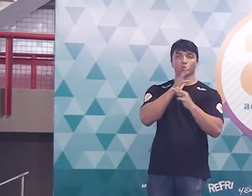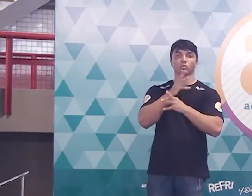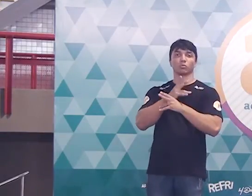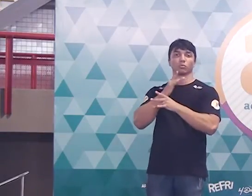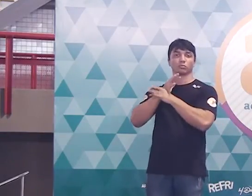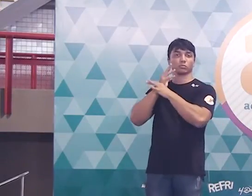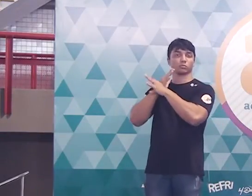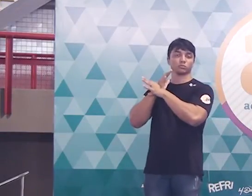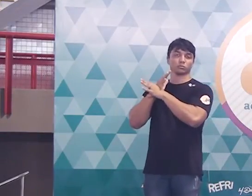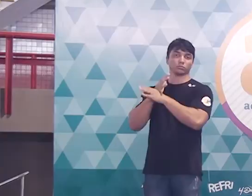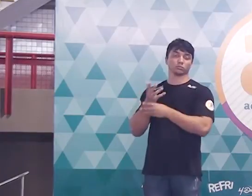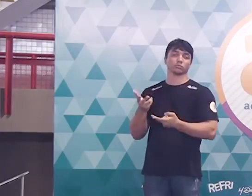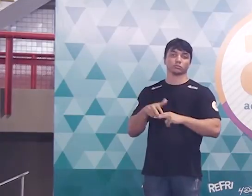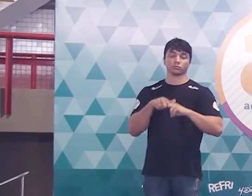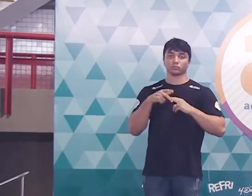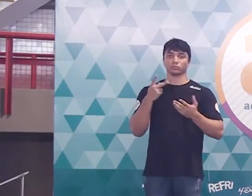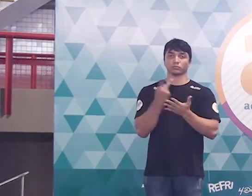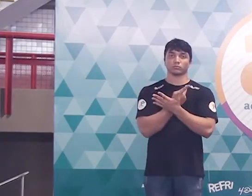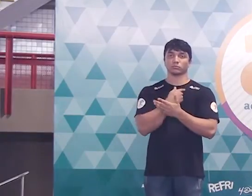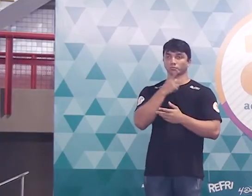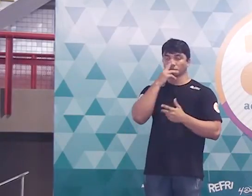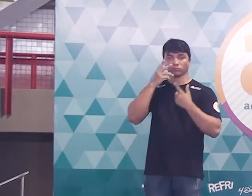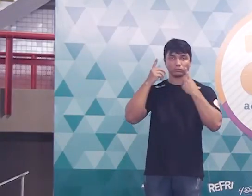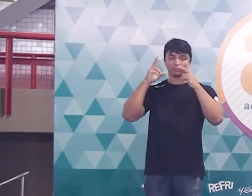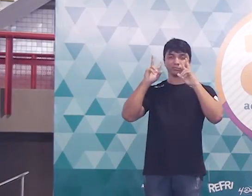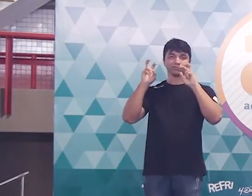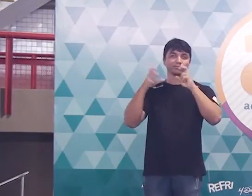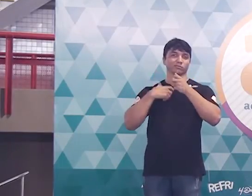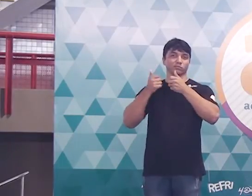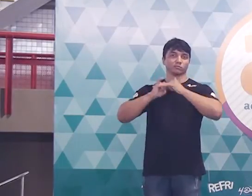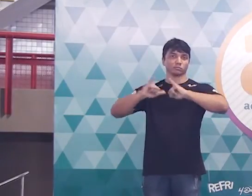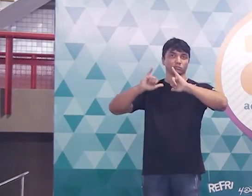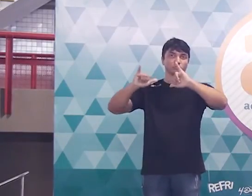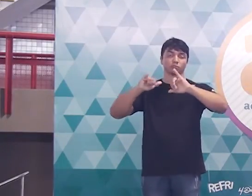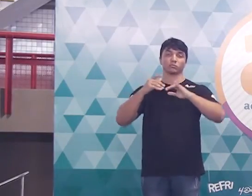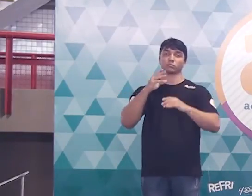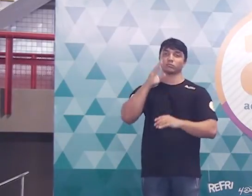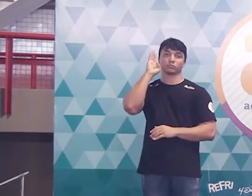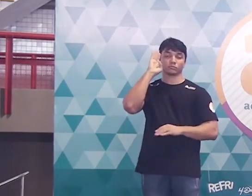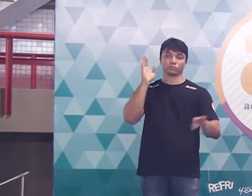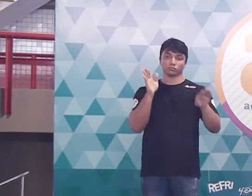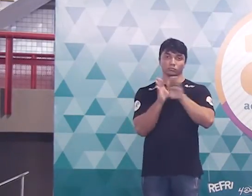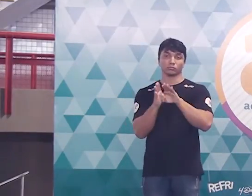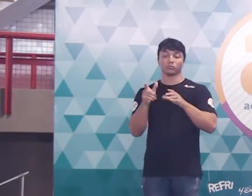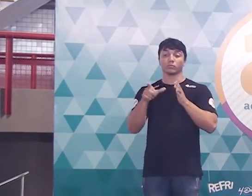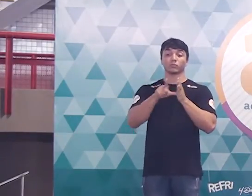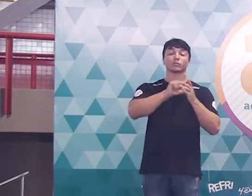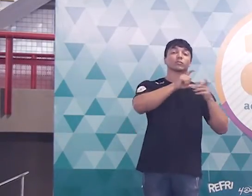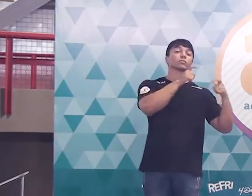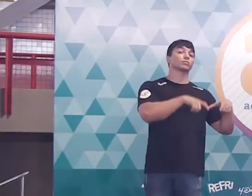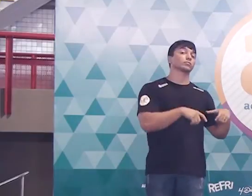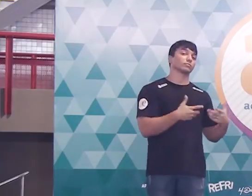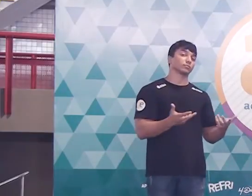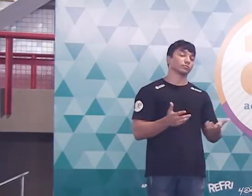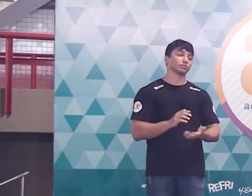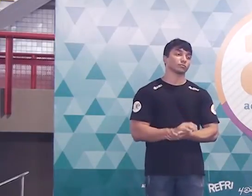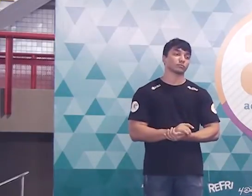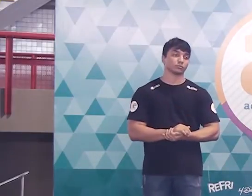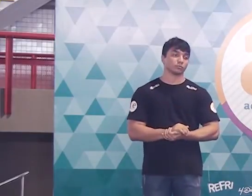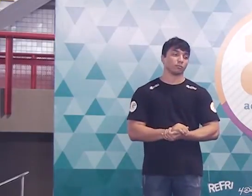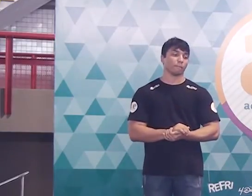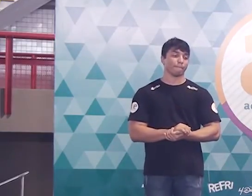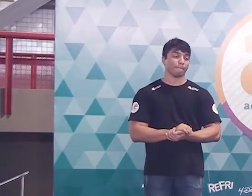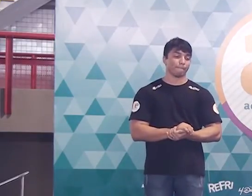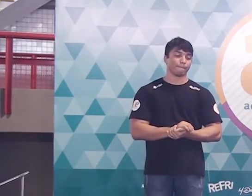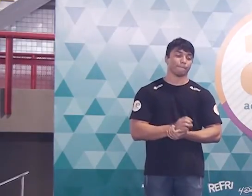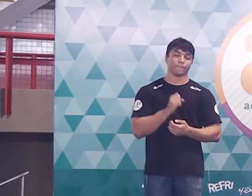quê? Urbanas. Aí você começa a falar mais. Mas, naturalmente, se ela chegou aqui é porque ela veio de algum lugar. Tranquilo? Caso o